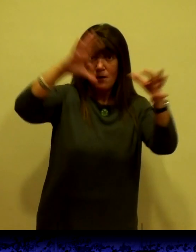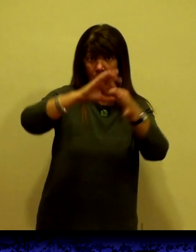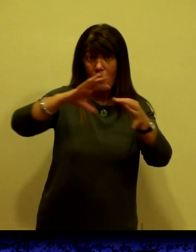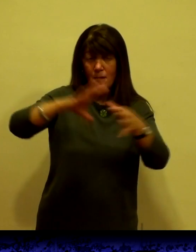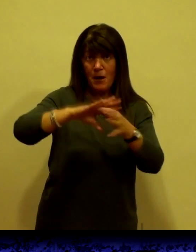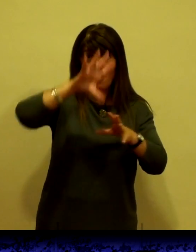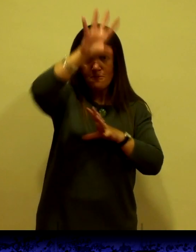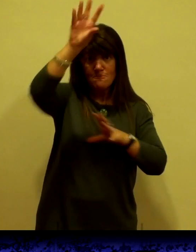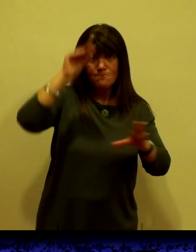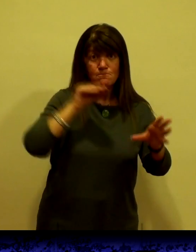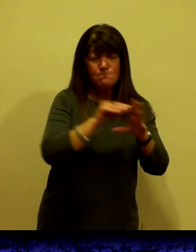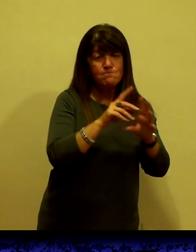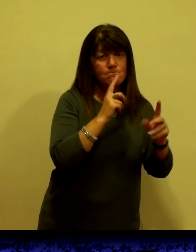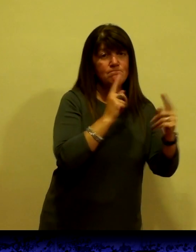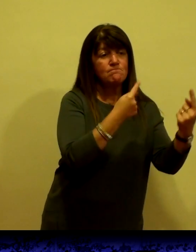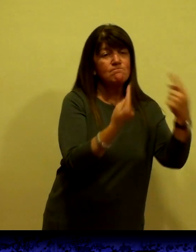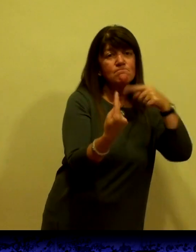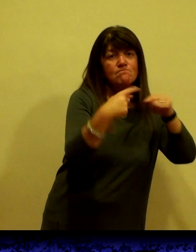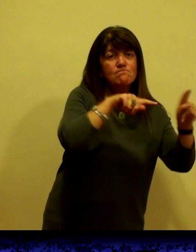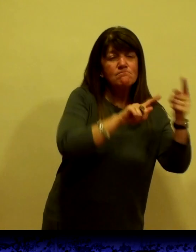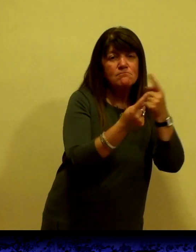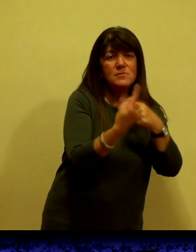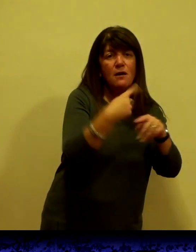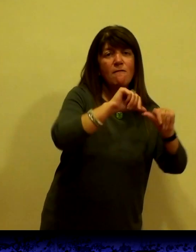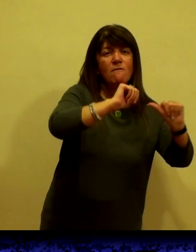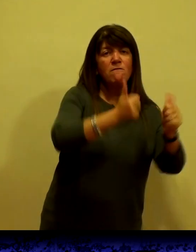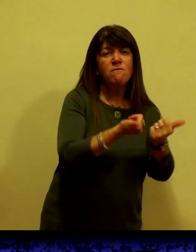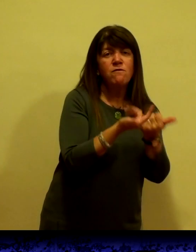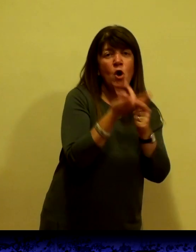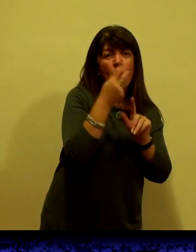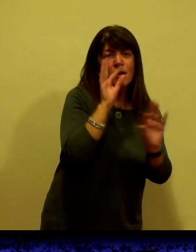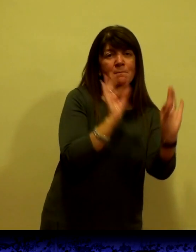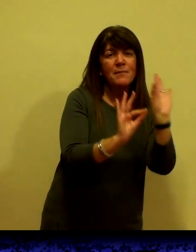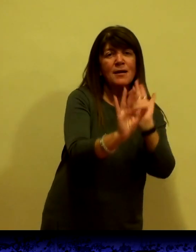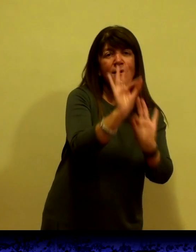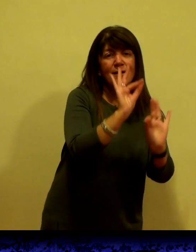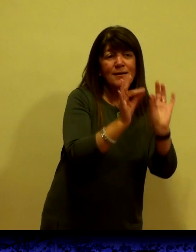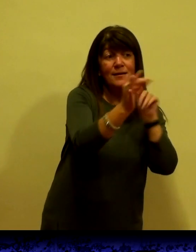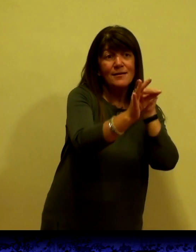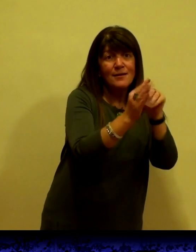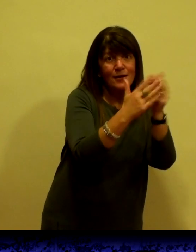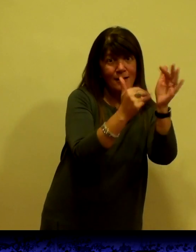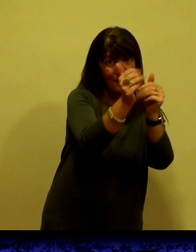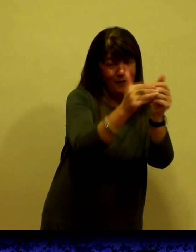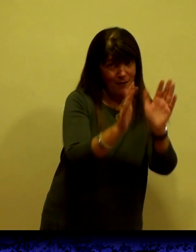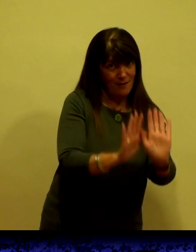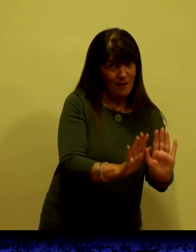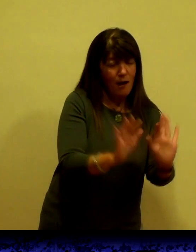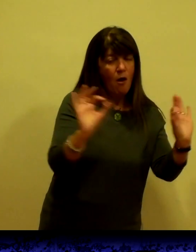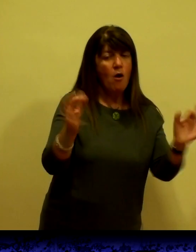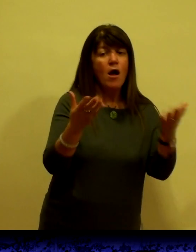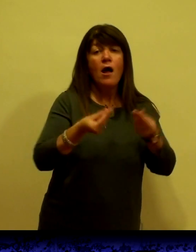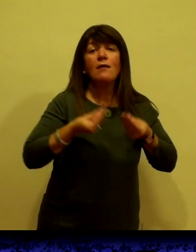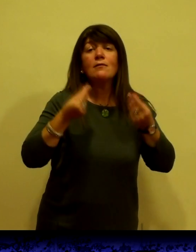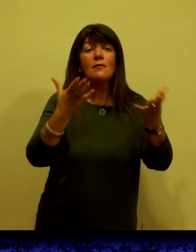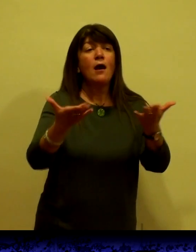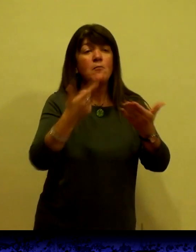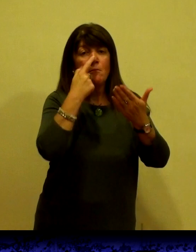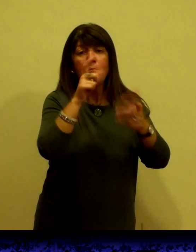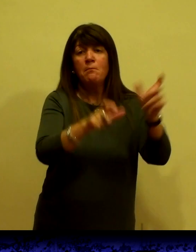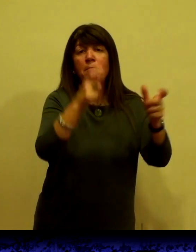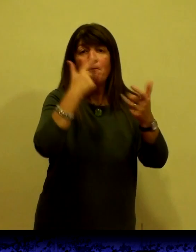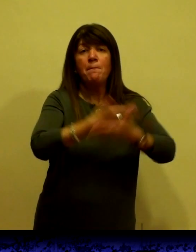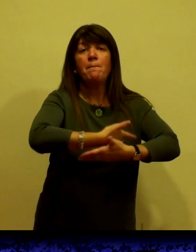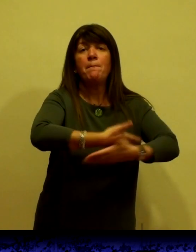ridiscuterli, rielaborarli in una forma critica, per lasciare al pubblico partecipante qualcosa su cui